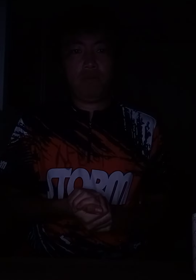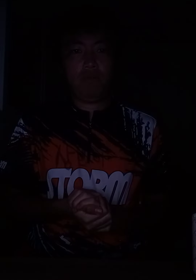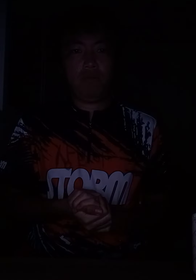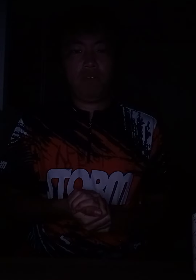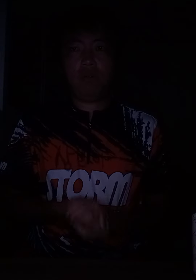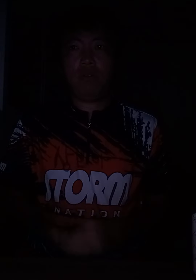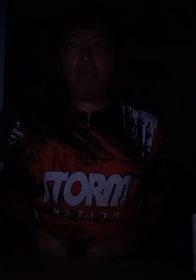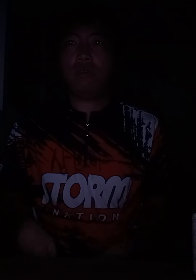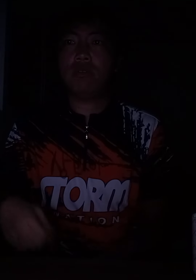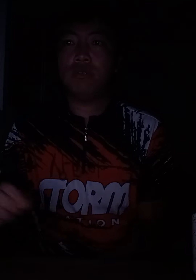연합뉴스TV 홍정원입니다.